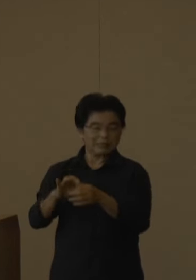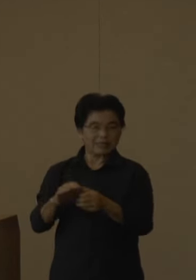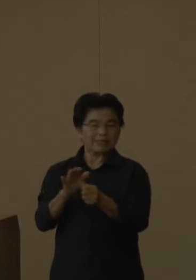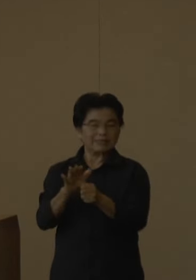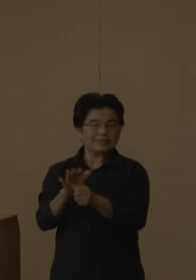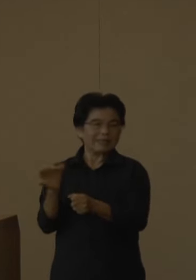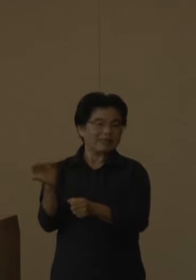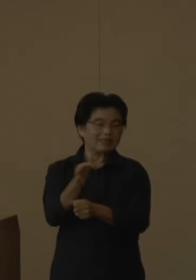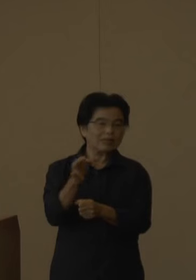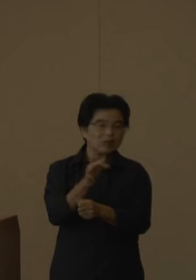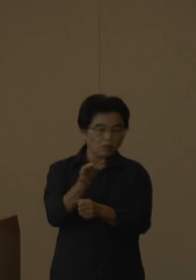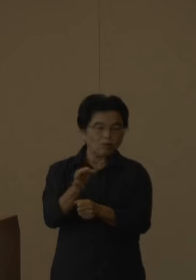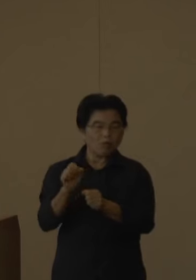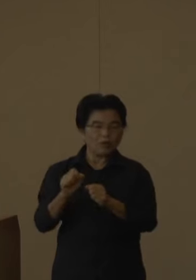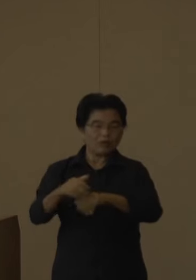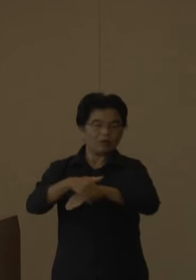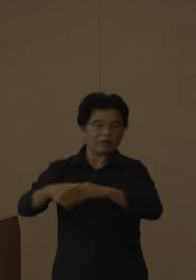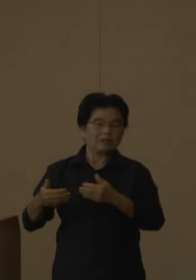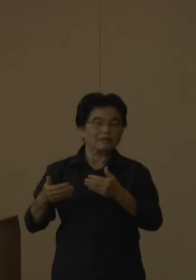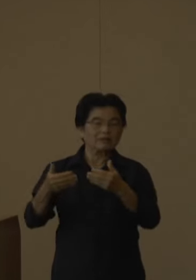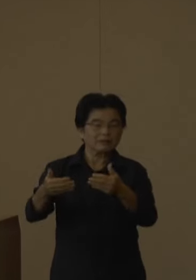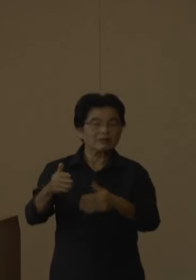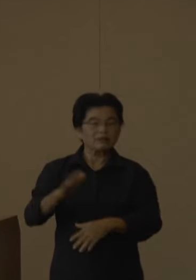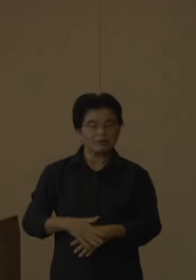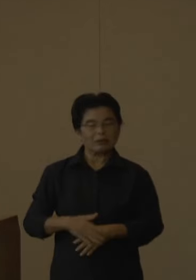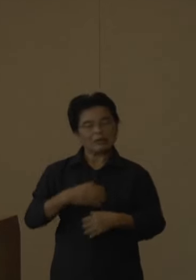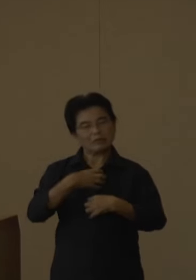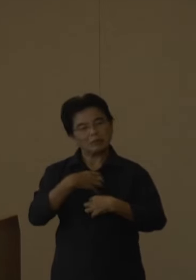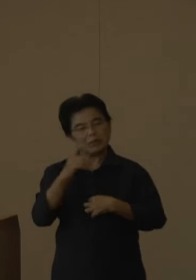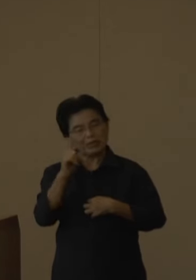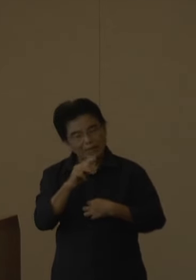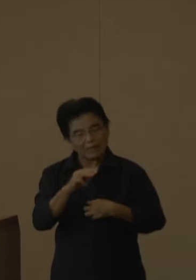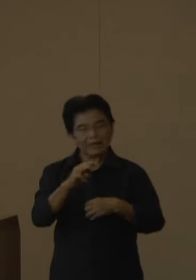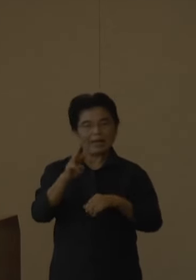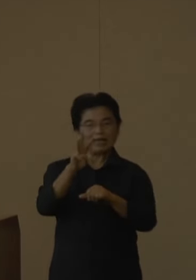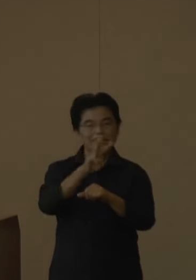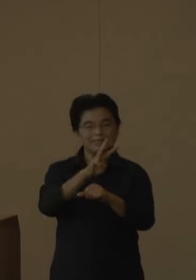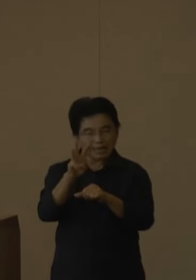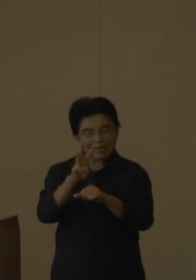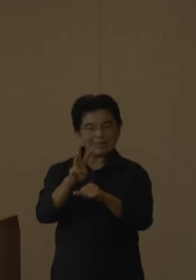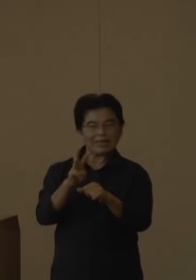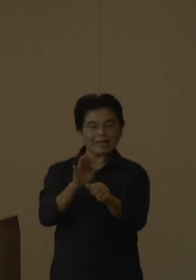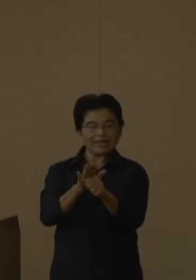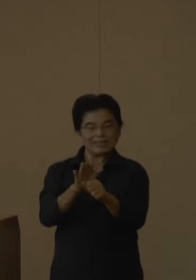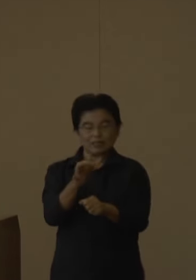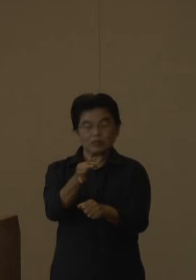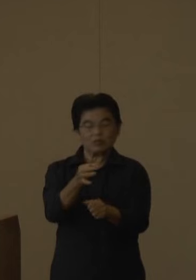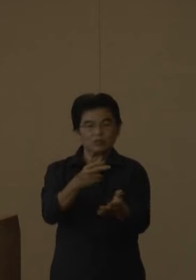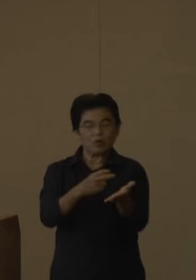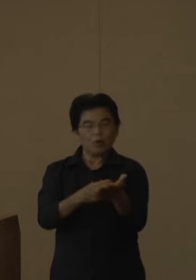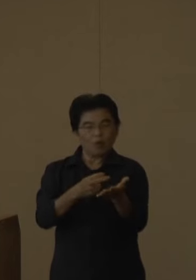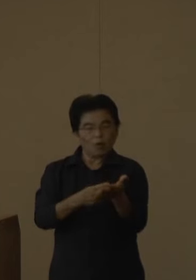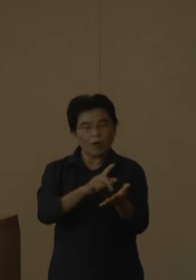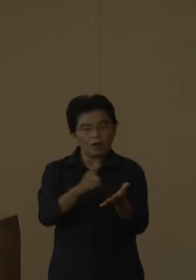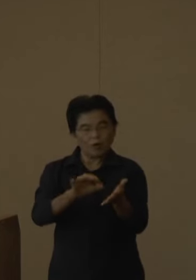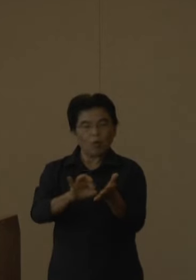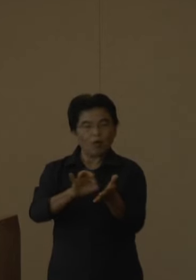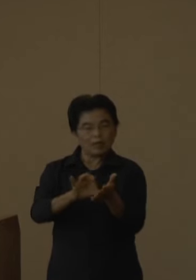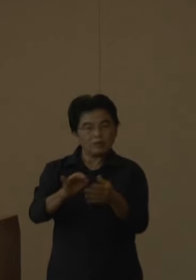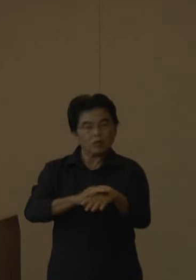を進めております。またご心配をおかけしております災害救助法の適用や各種制度の活用に向け、現